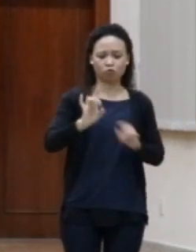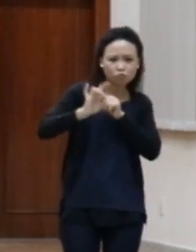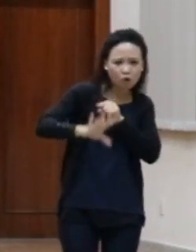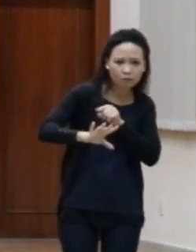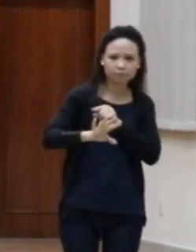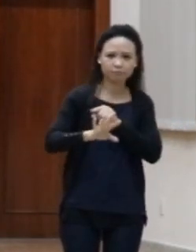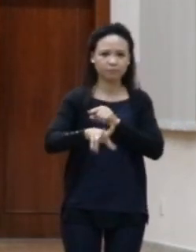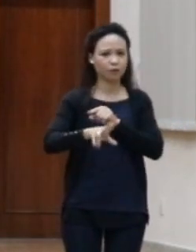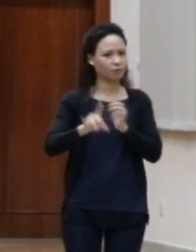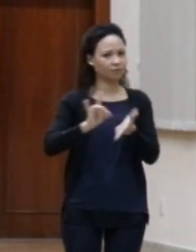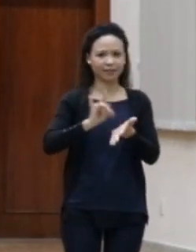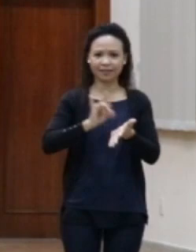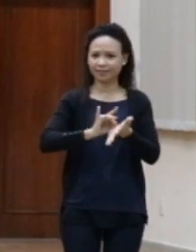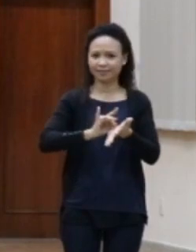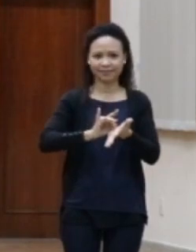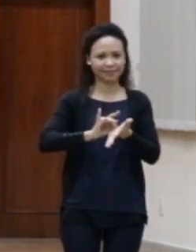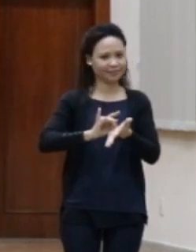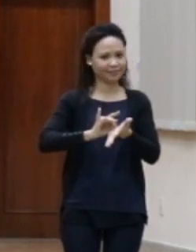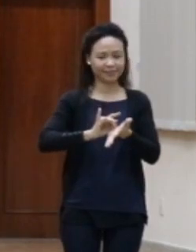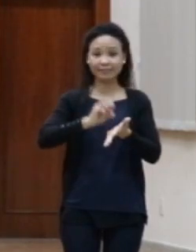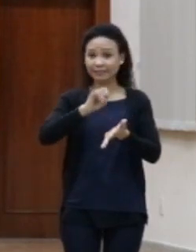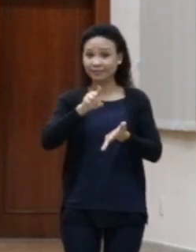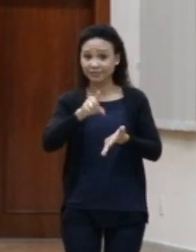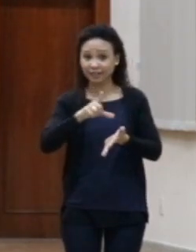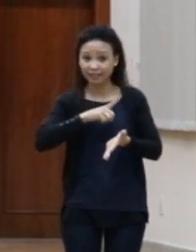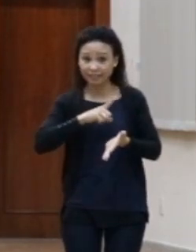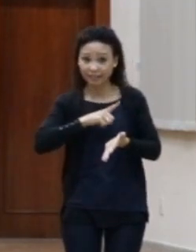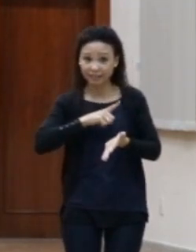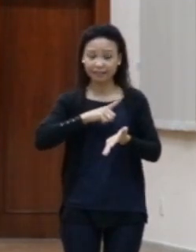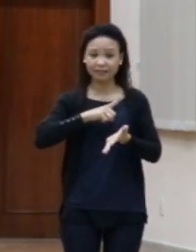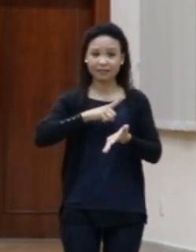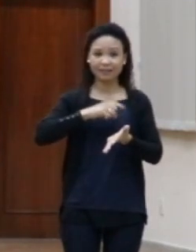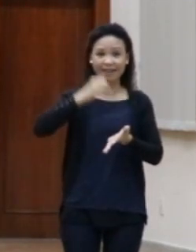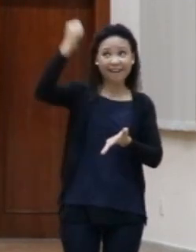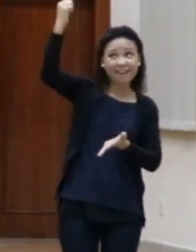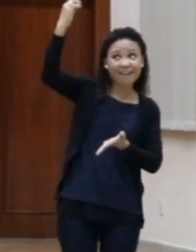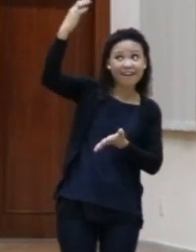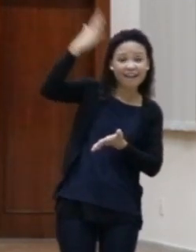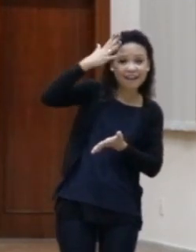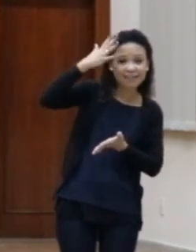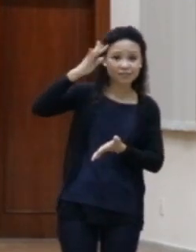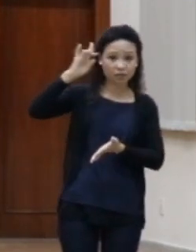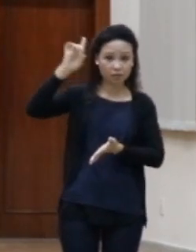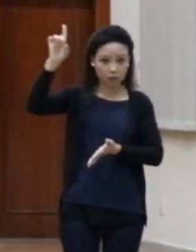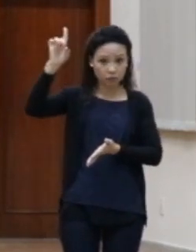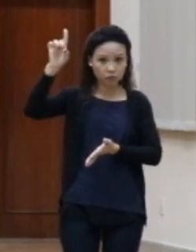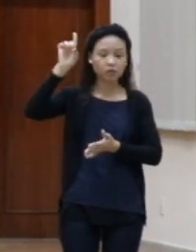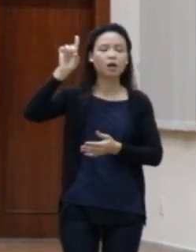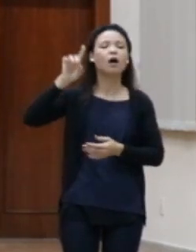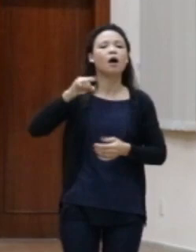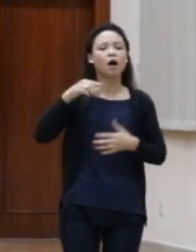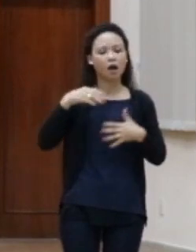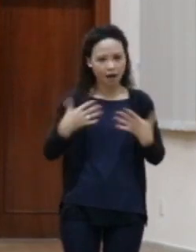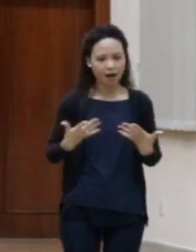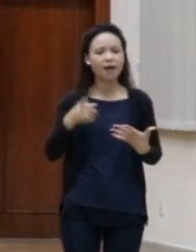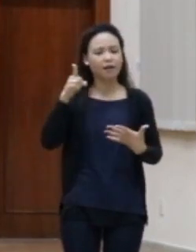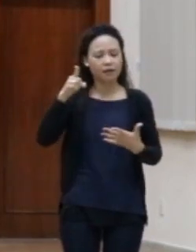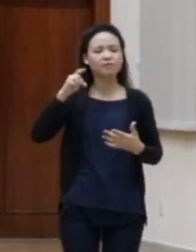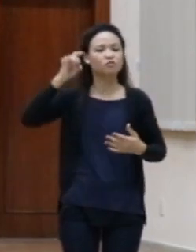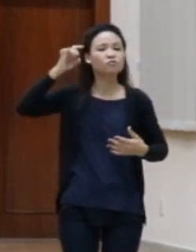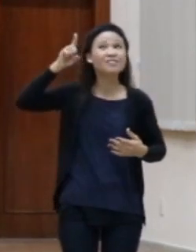graça de Deus, que é melhor do que a vida, tem tudo. Essa é a